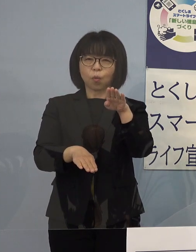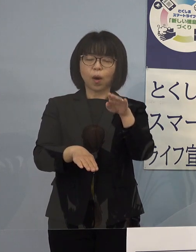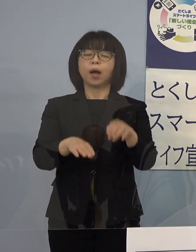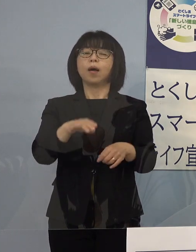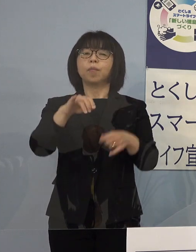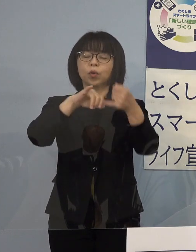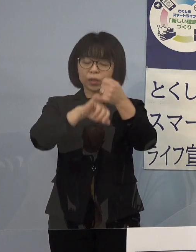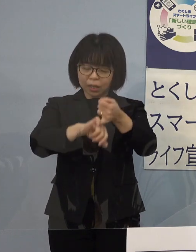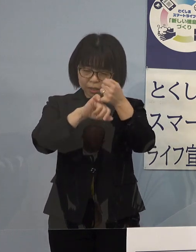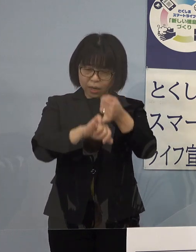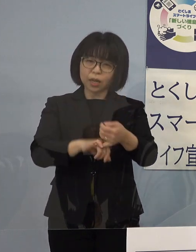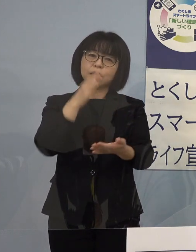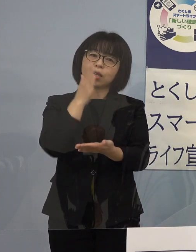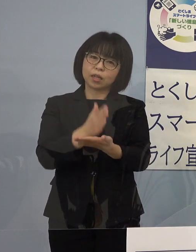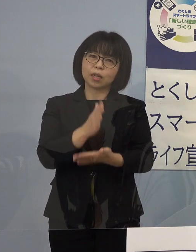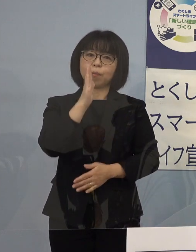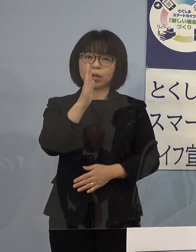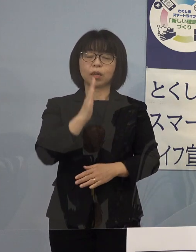ということであります。